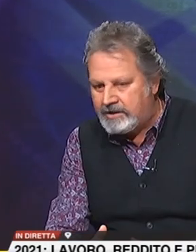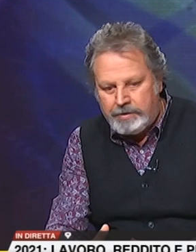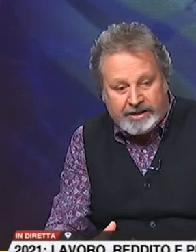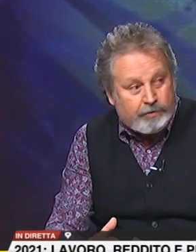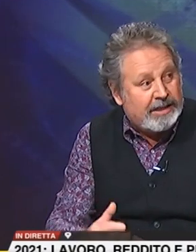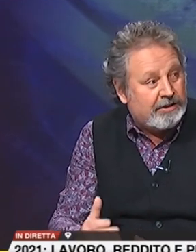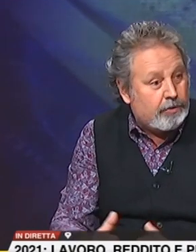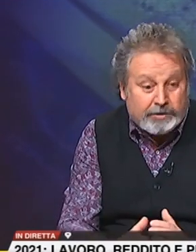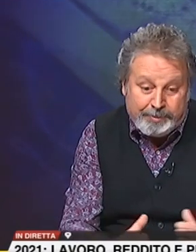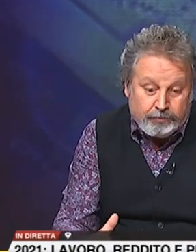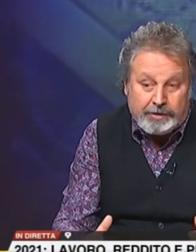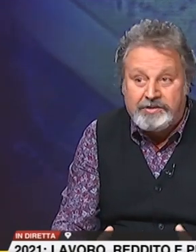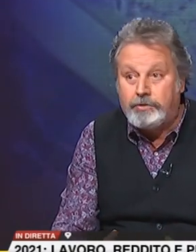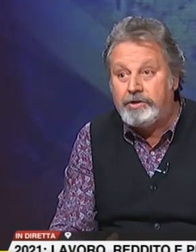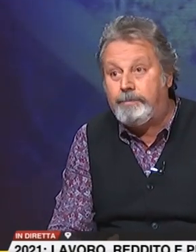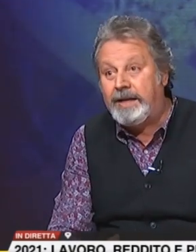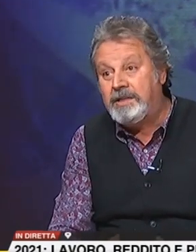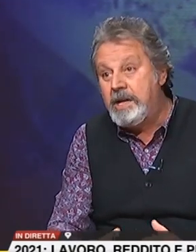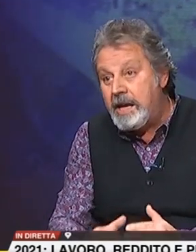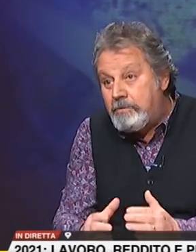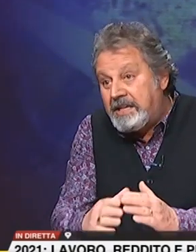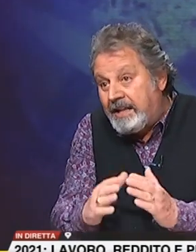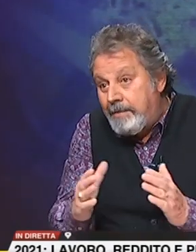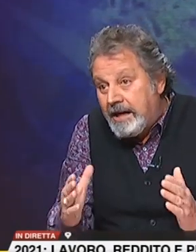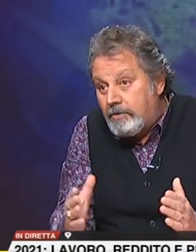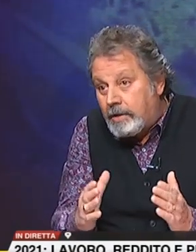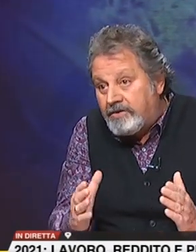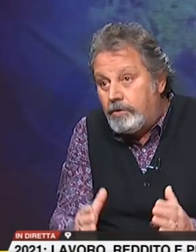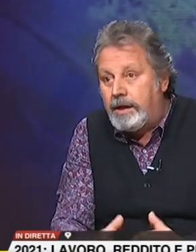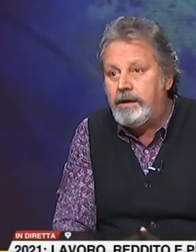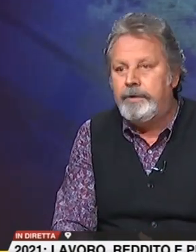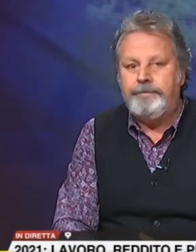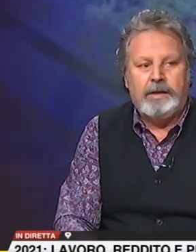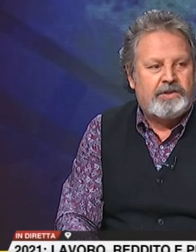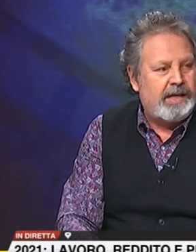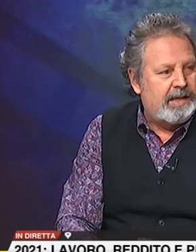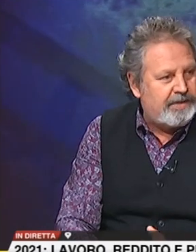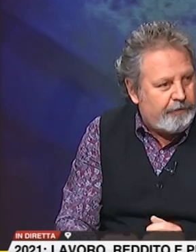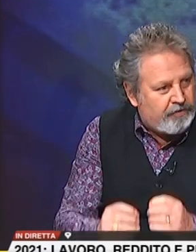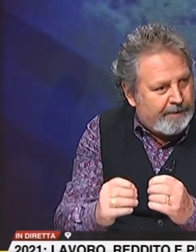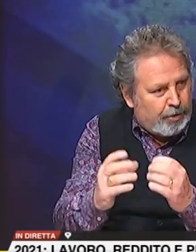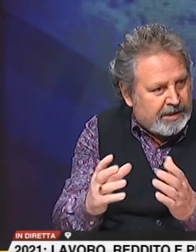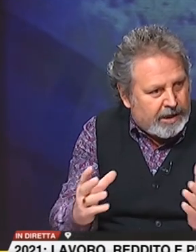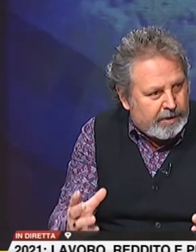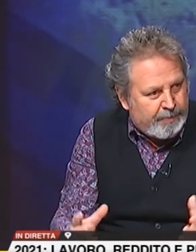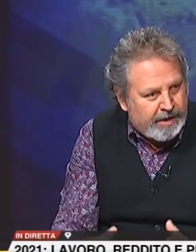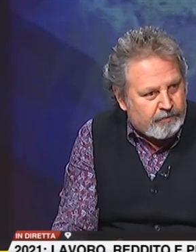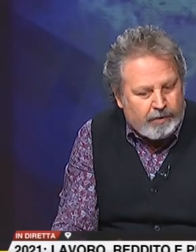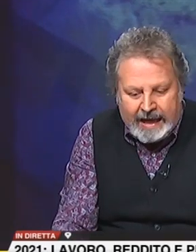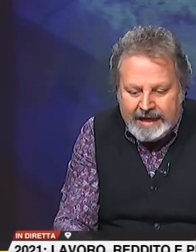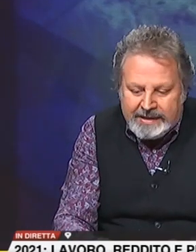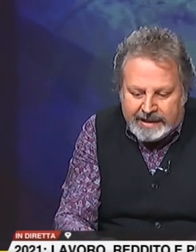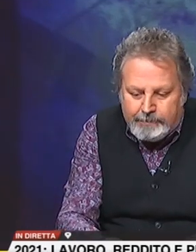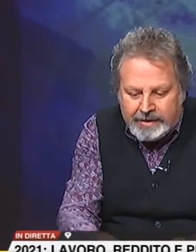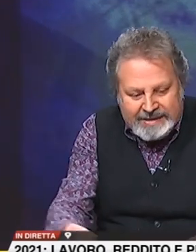casse integrazioni, certo, che sono state introdotte per tutti quei settori scoperti. E questa sarebbe anche un'occasione, se ci fosse la politica con la P